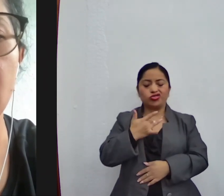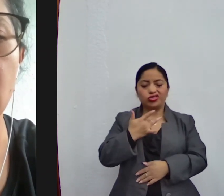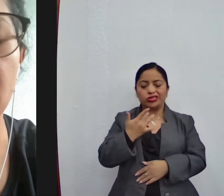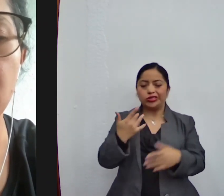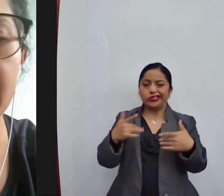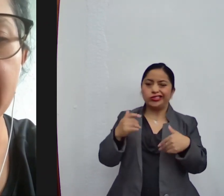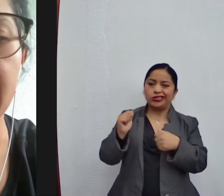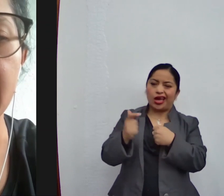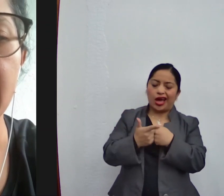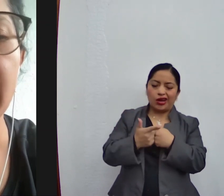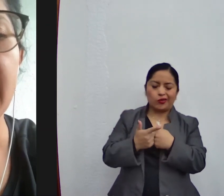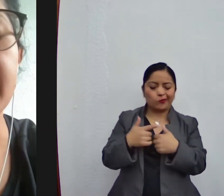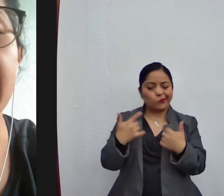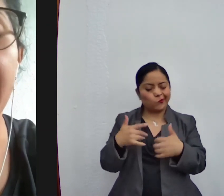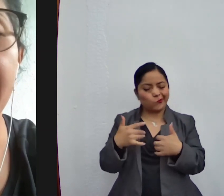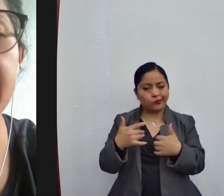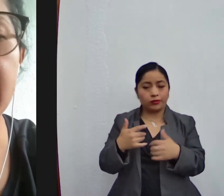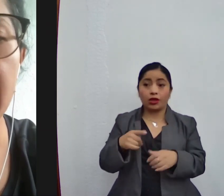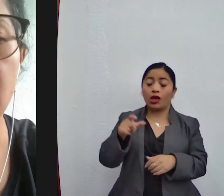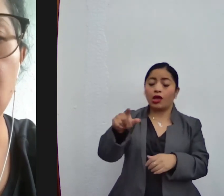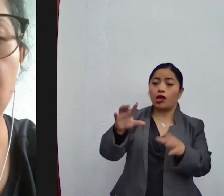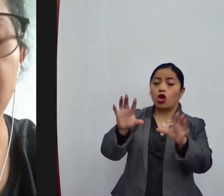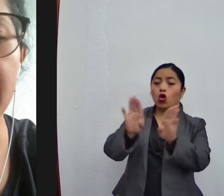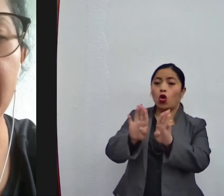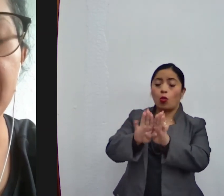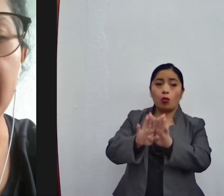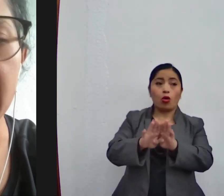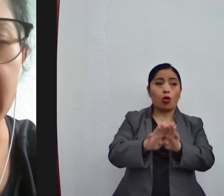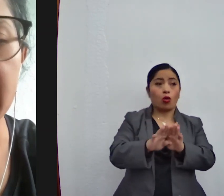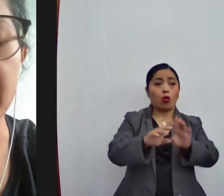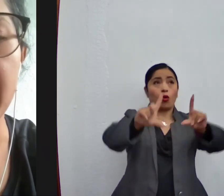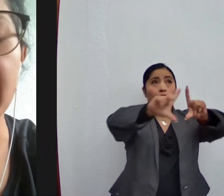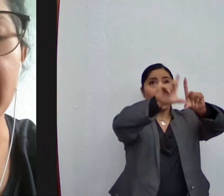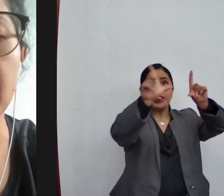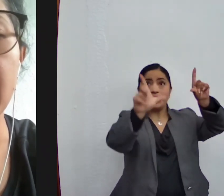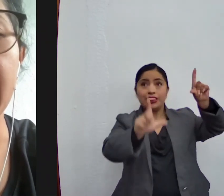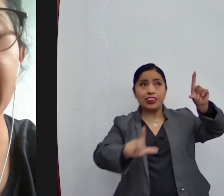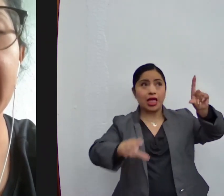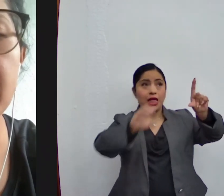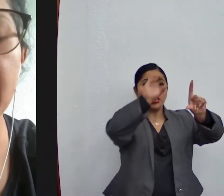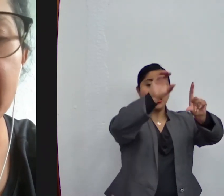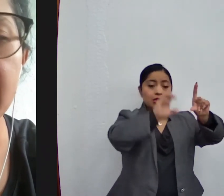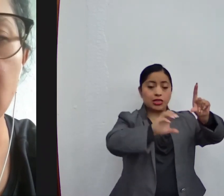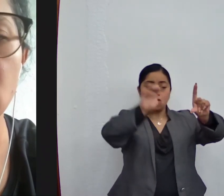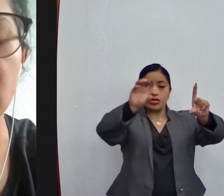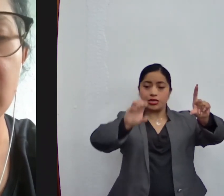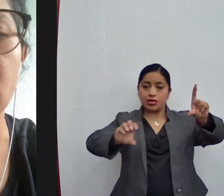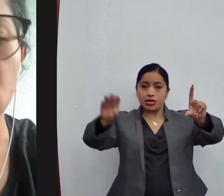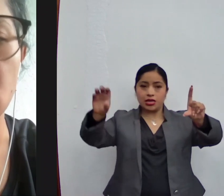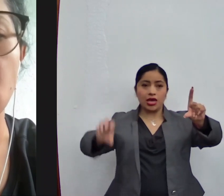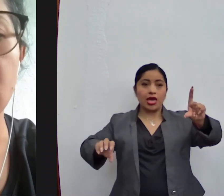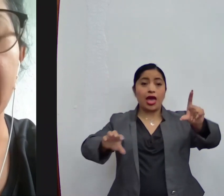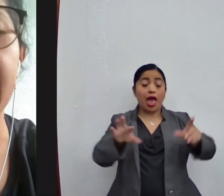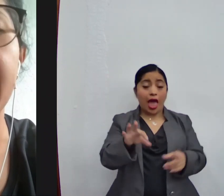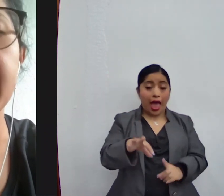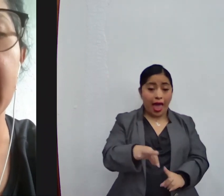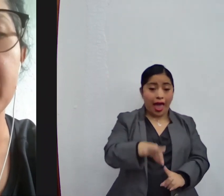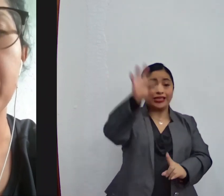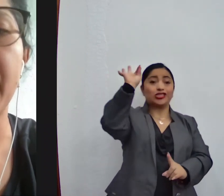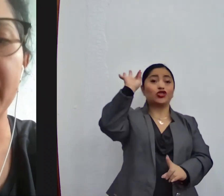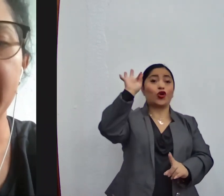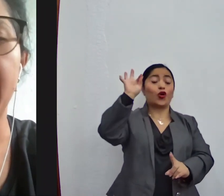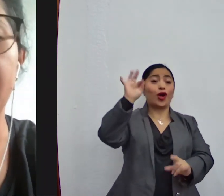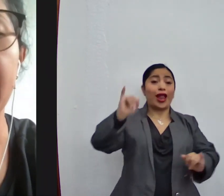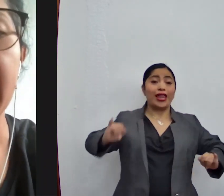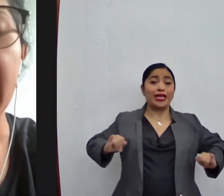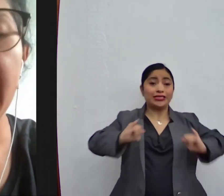es que lo que comentan es que cada estado va a definir y va a determinar quiénes van a ser los institutos a quienes se